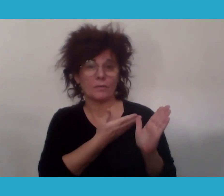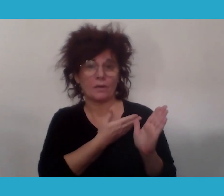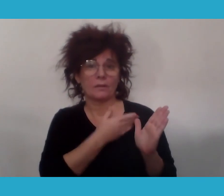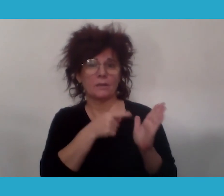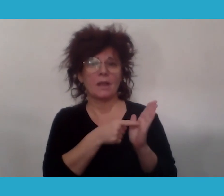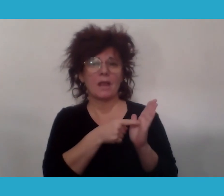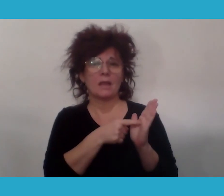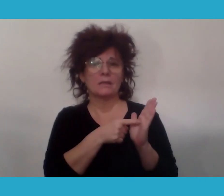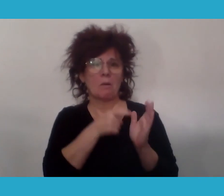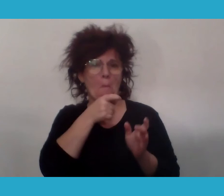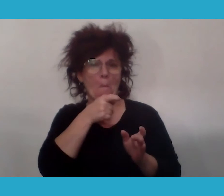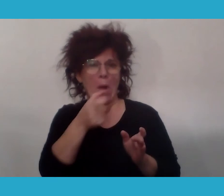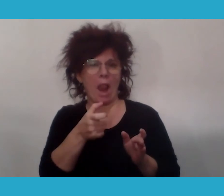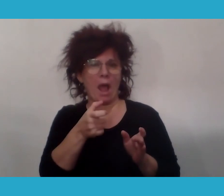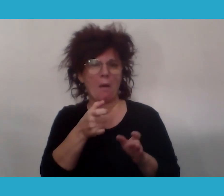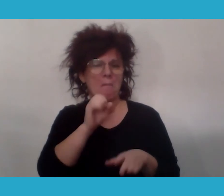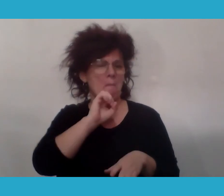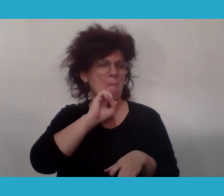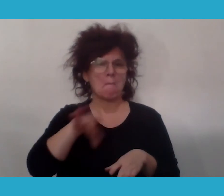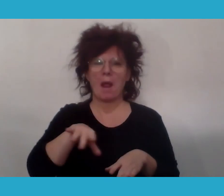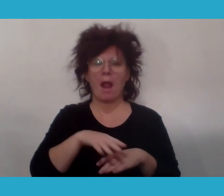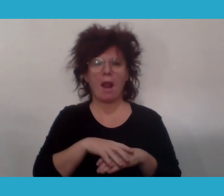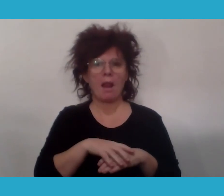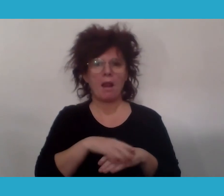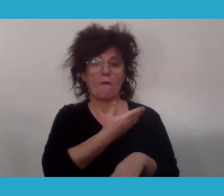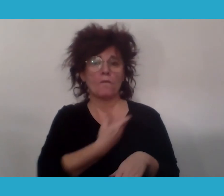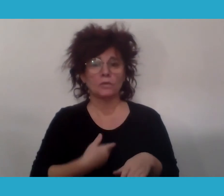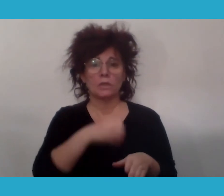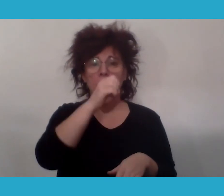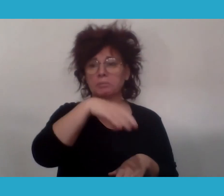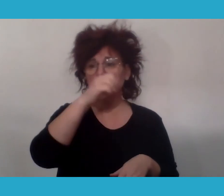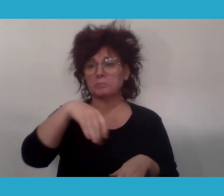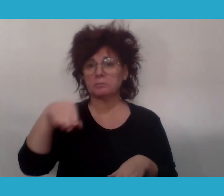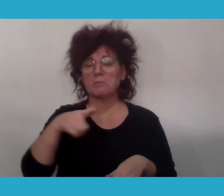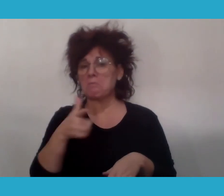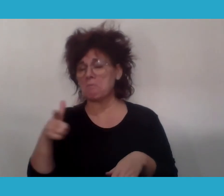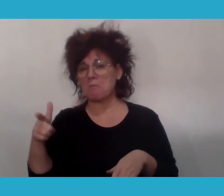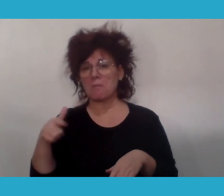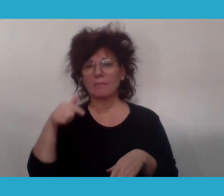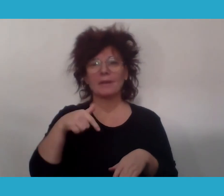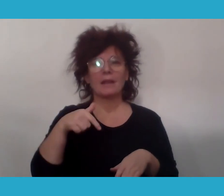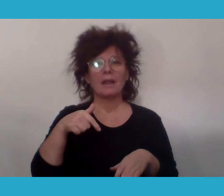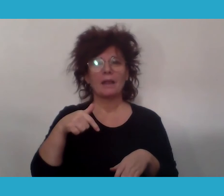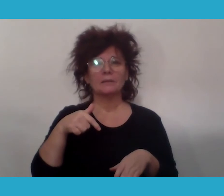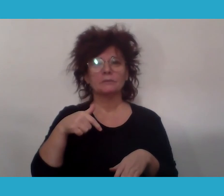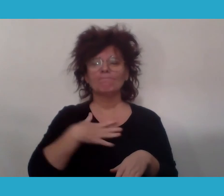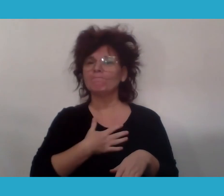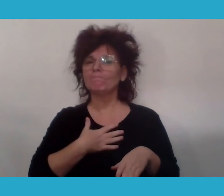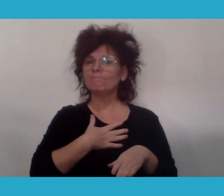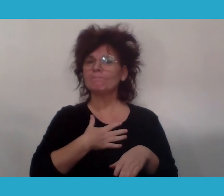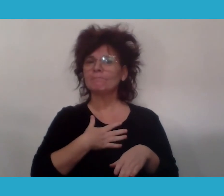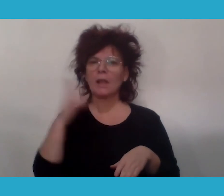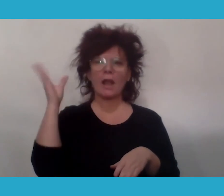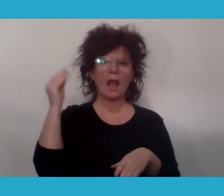dichos descalificativos y el hecho de que no haya funcionarios presentes. Estas circunstancias dan la sensación de no